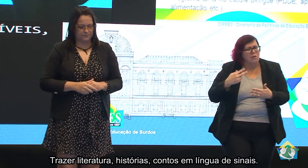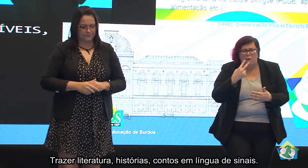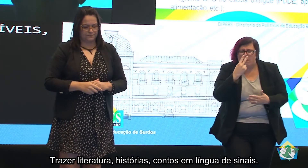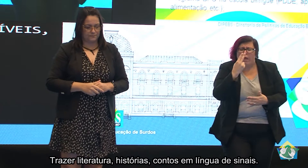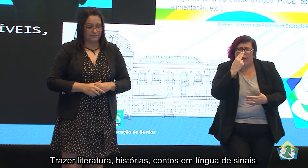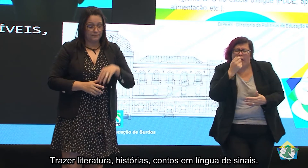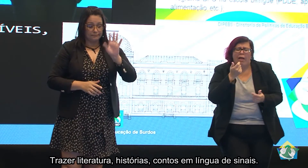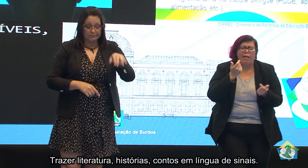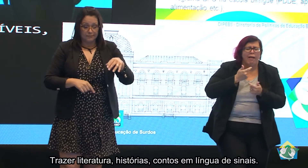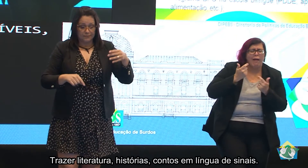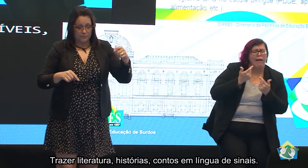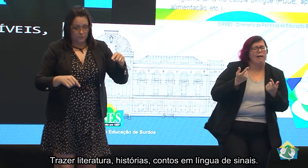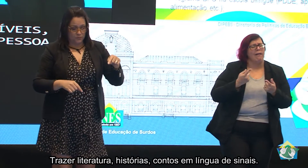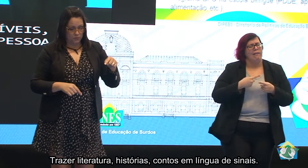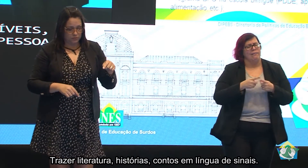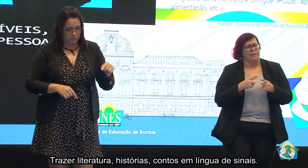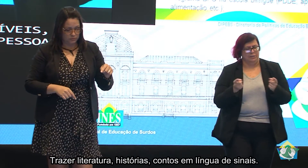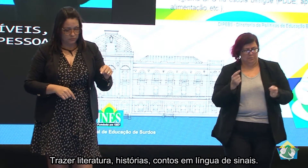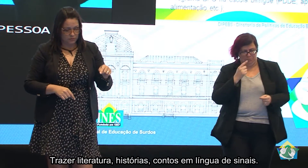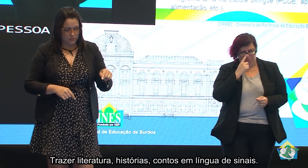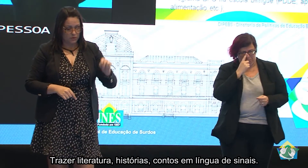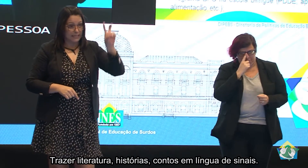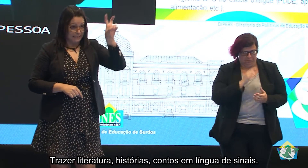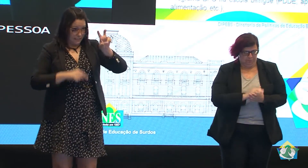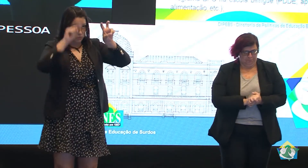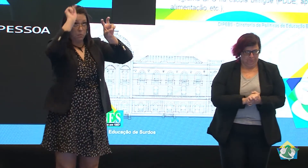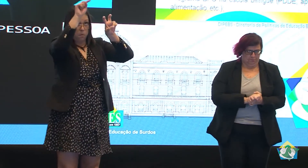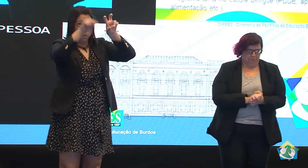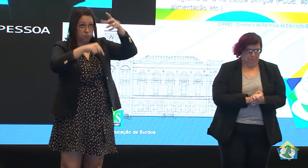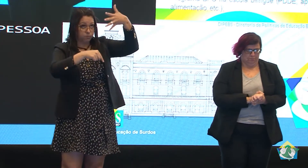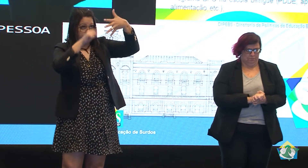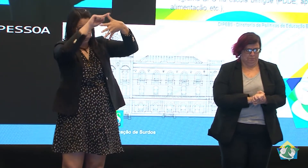literatura, histórias, contos em línguas de sinais.